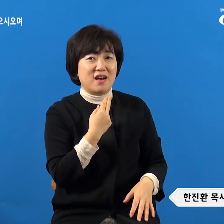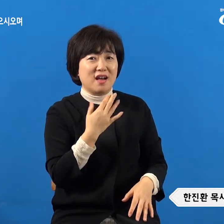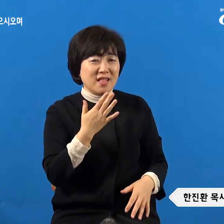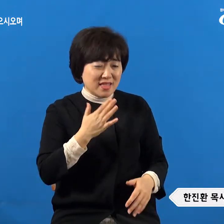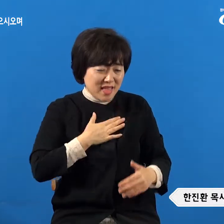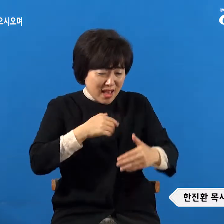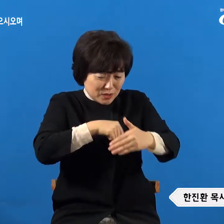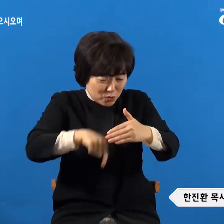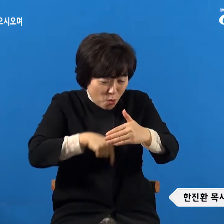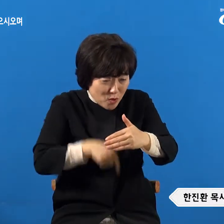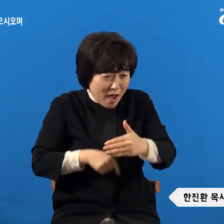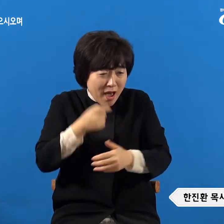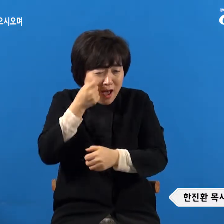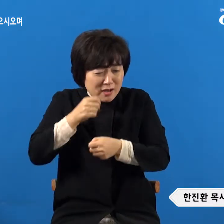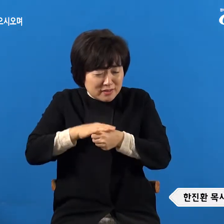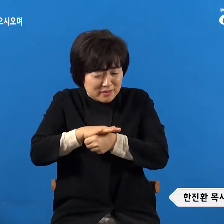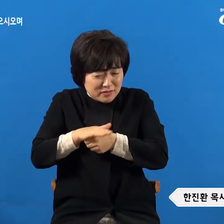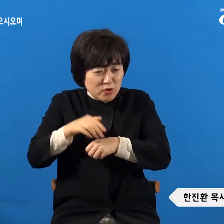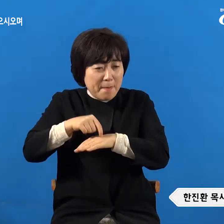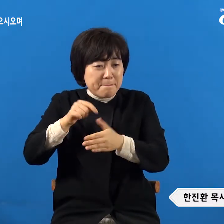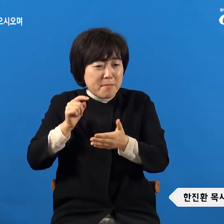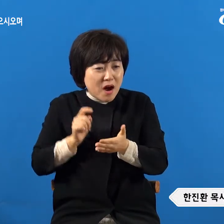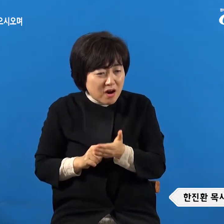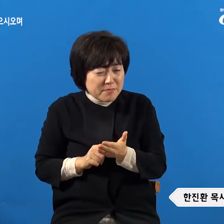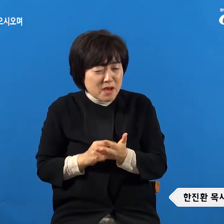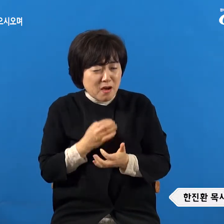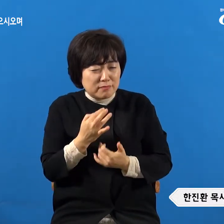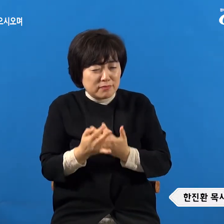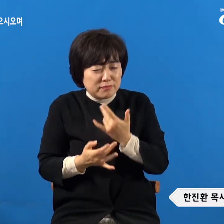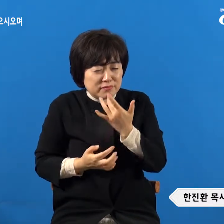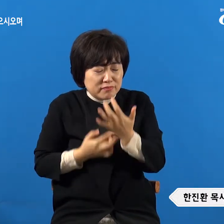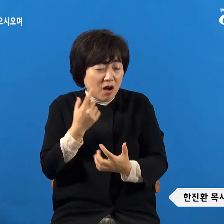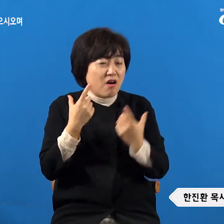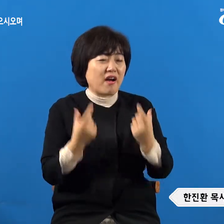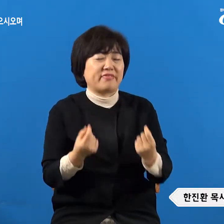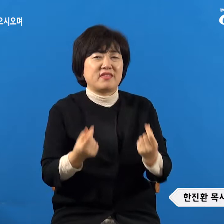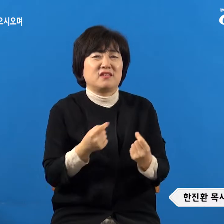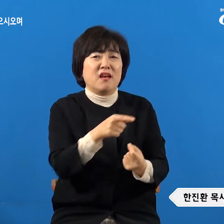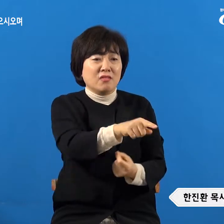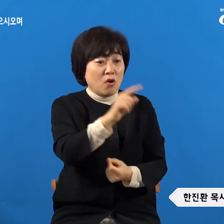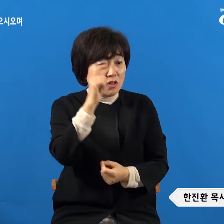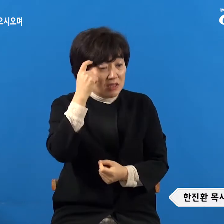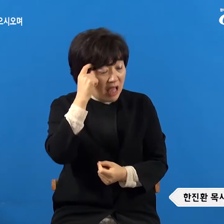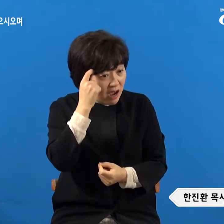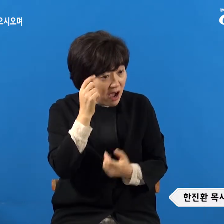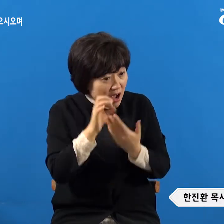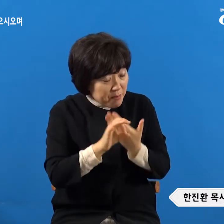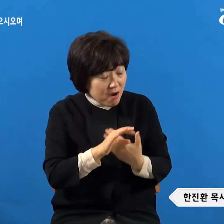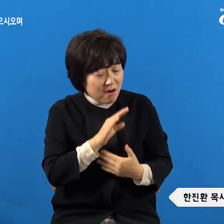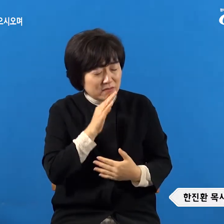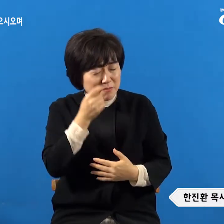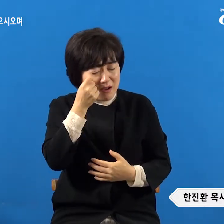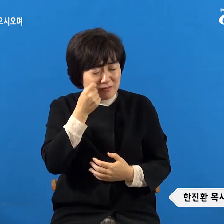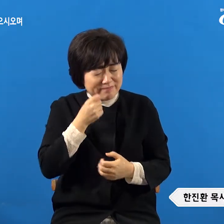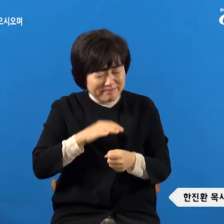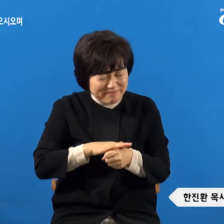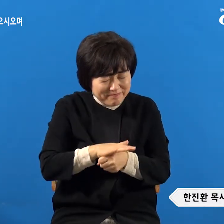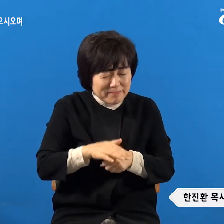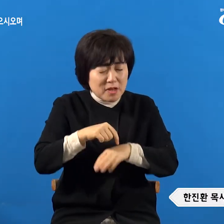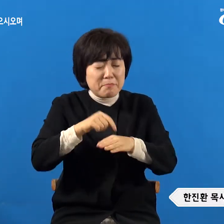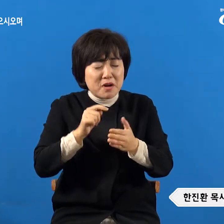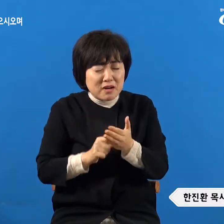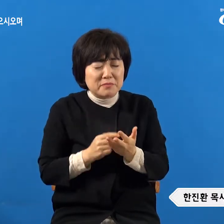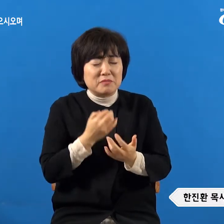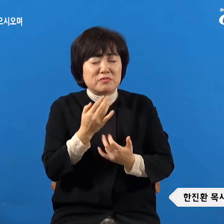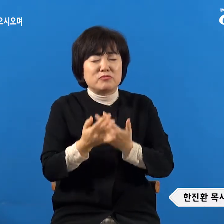내 속에서 긍휼이 불붙듯 하도다. 너를 생각하면 긍휼의 불이 타서 견딜 수